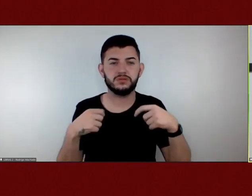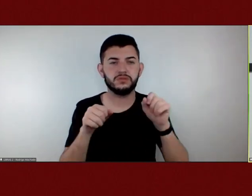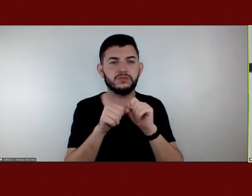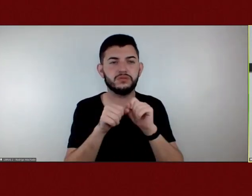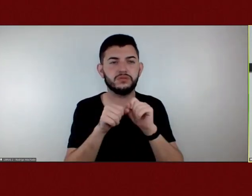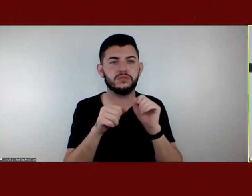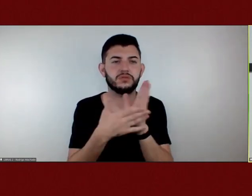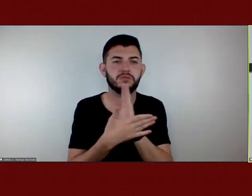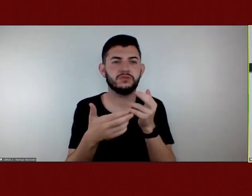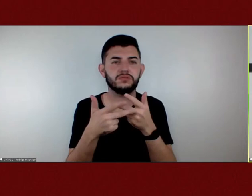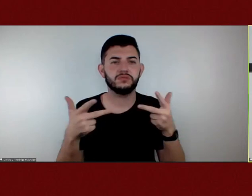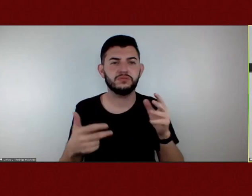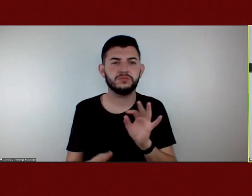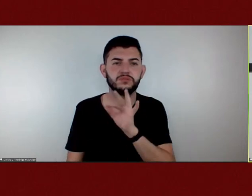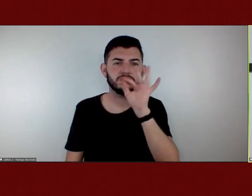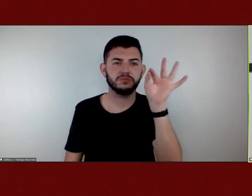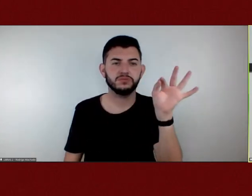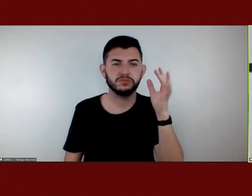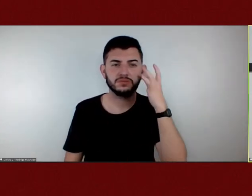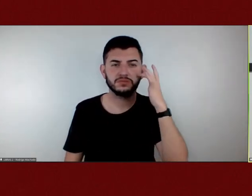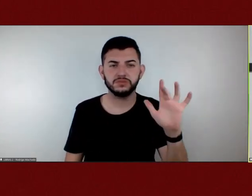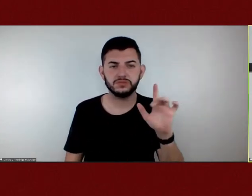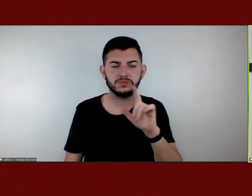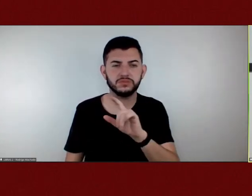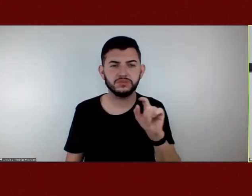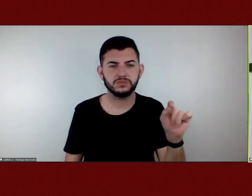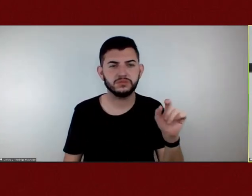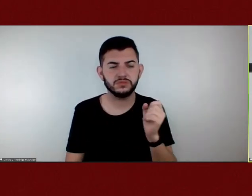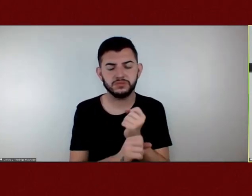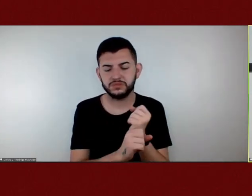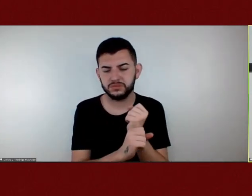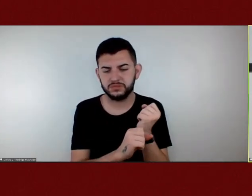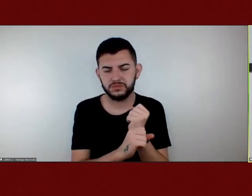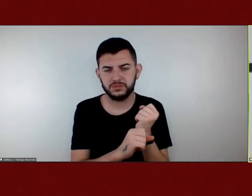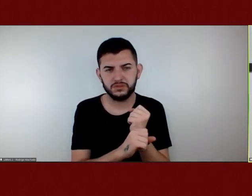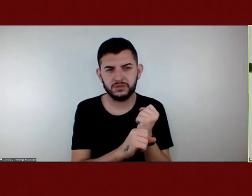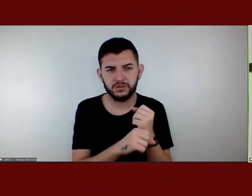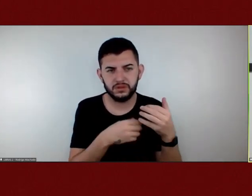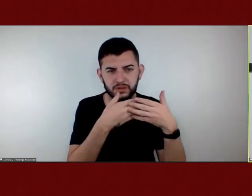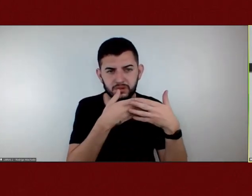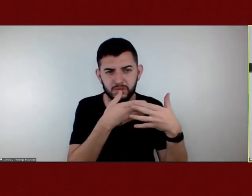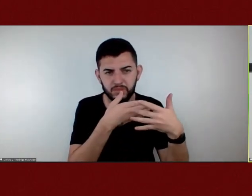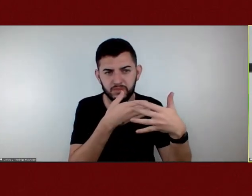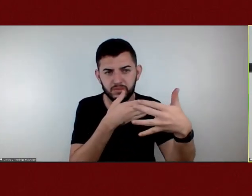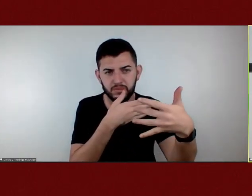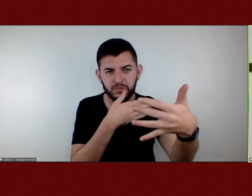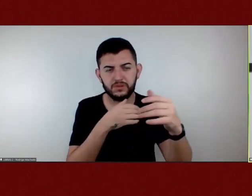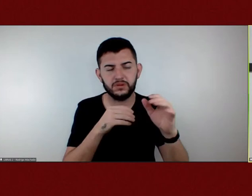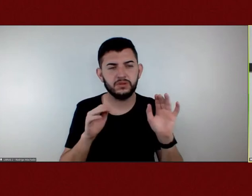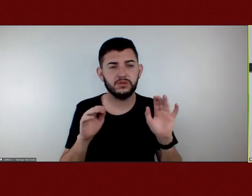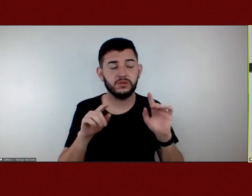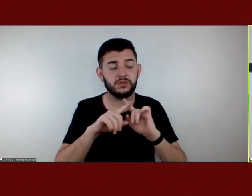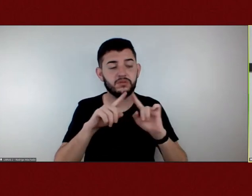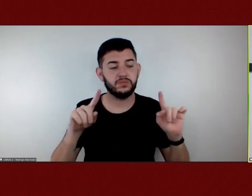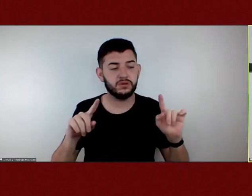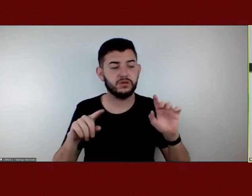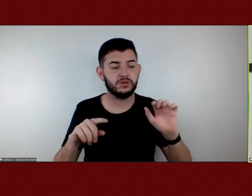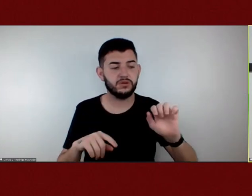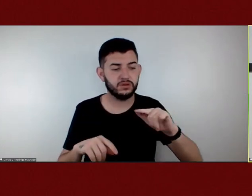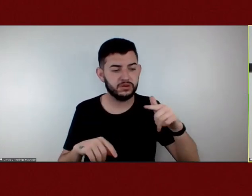futuro. Não sei se 100 anos adiante. As nações fazem isso. O Brasil vai